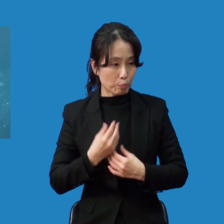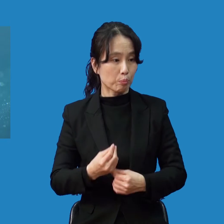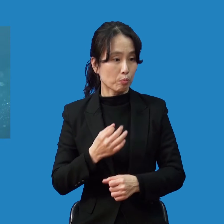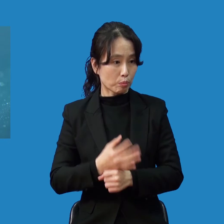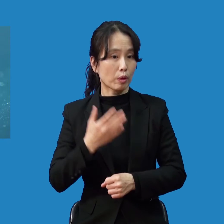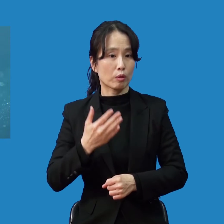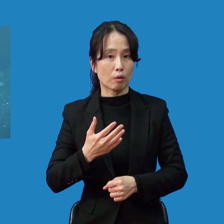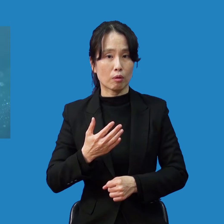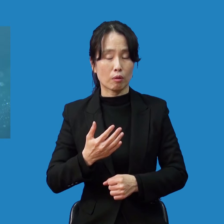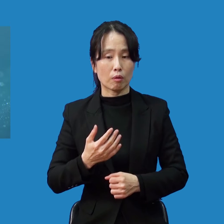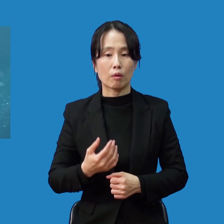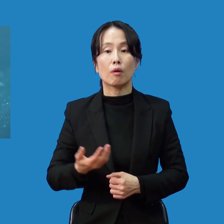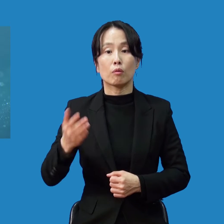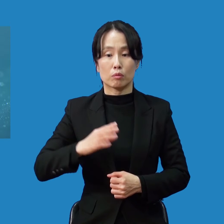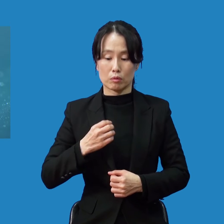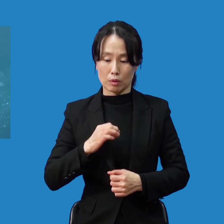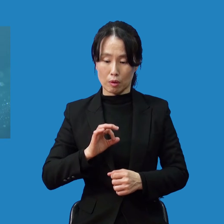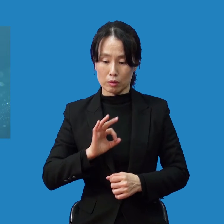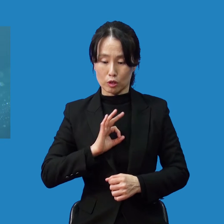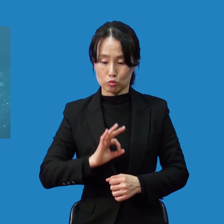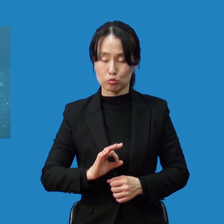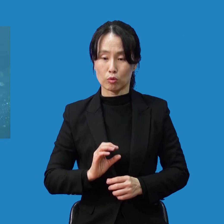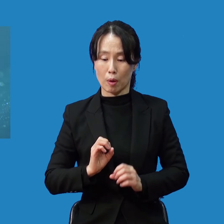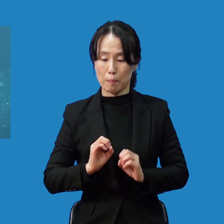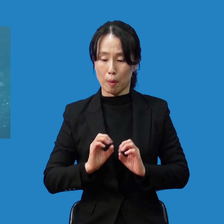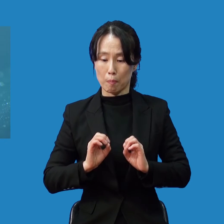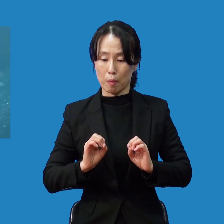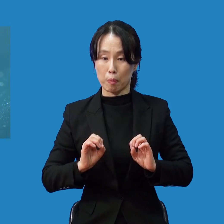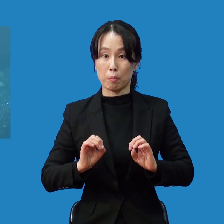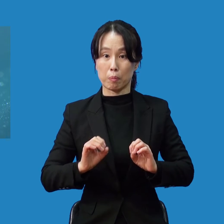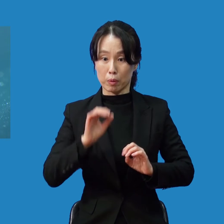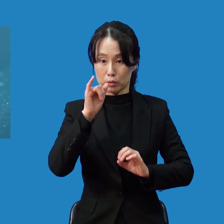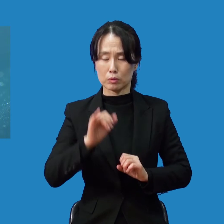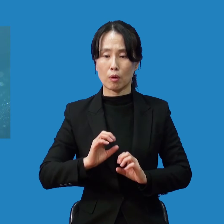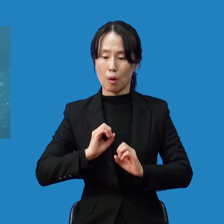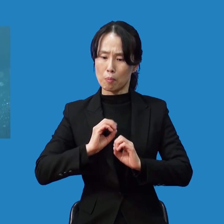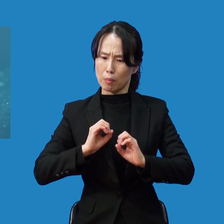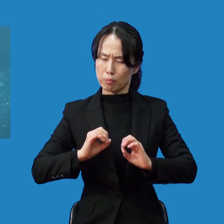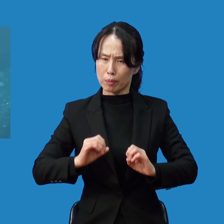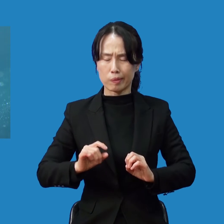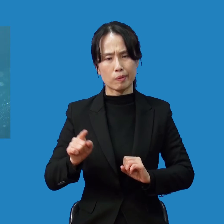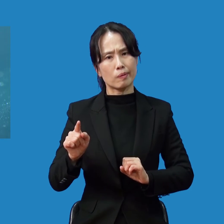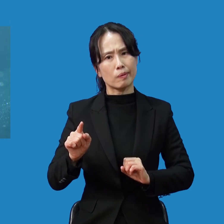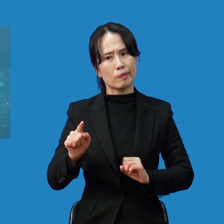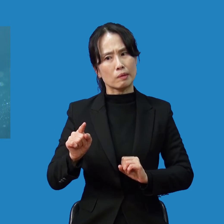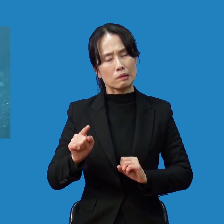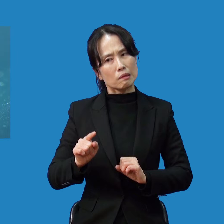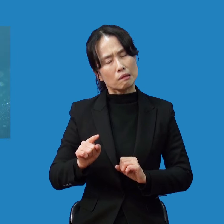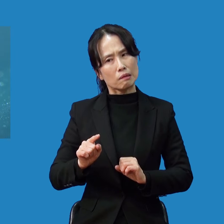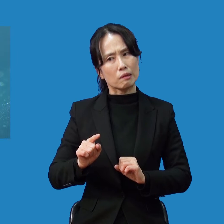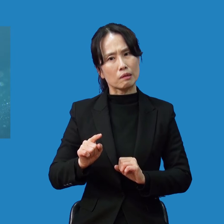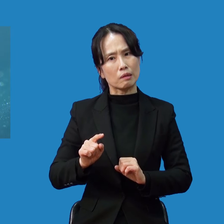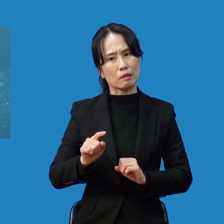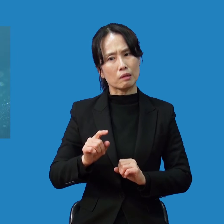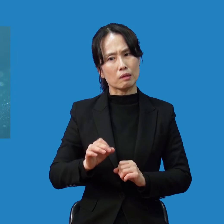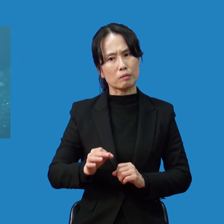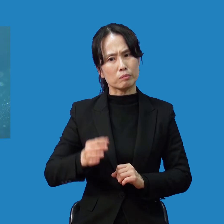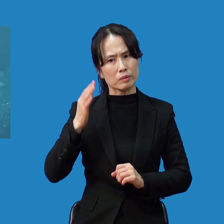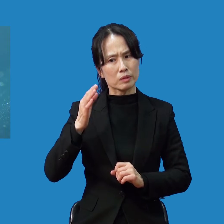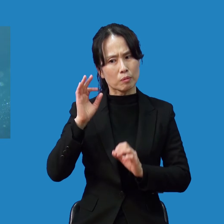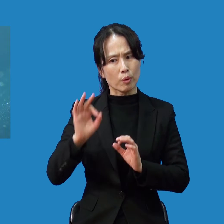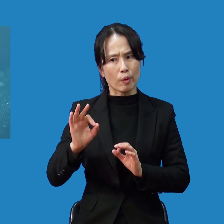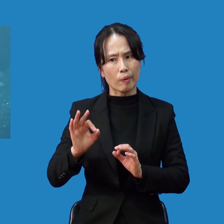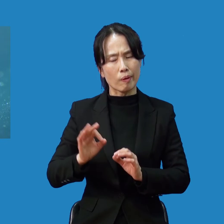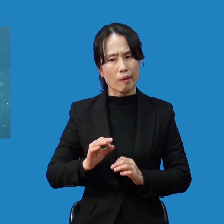편리하고, 반짝거립니다, 단추가. 그래서 그 반짝거리는 것은 그건 사치다, 그런 사치스러운